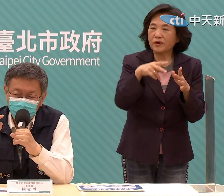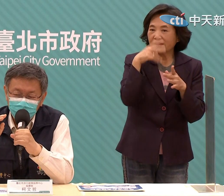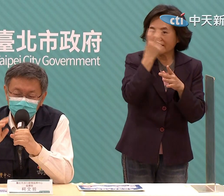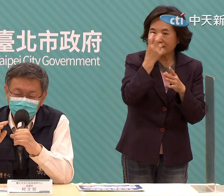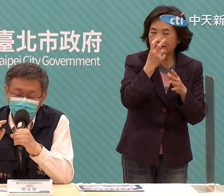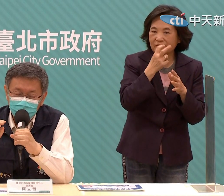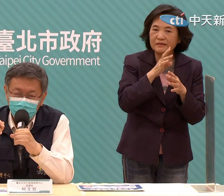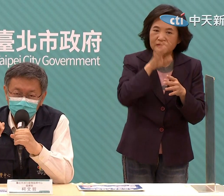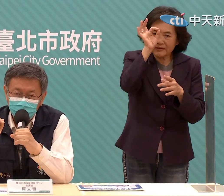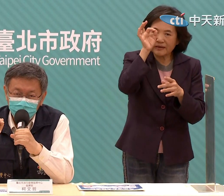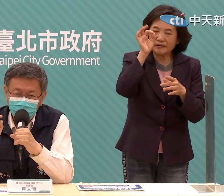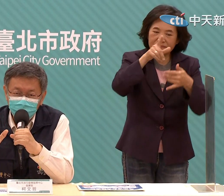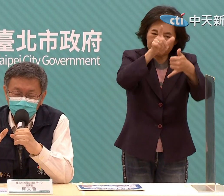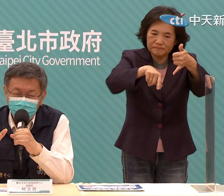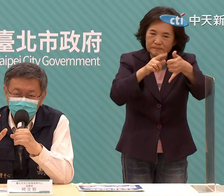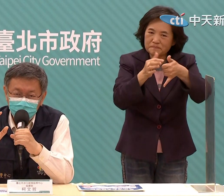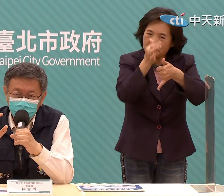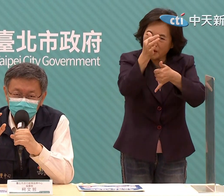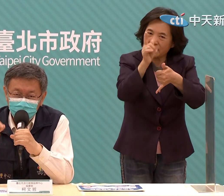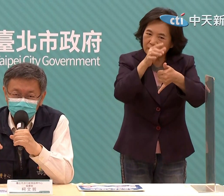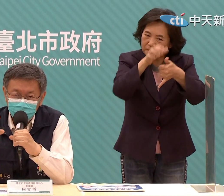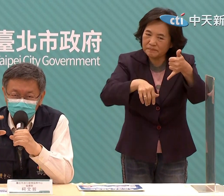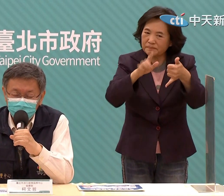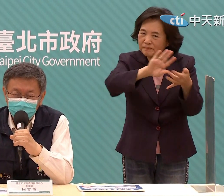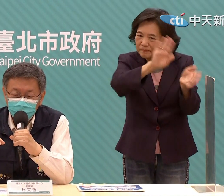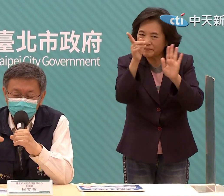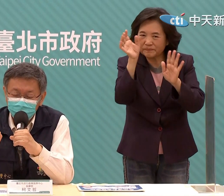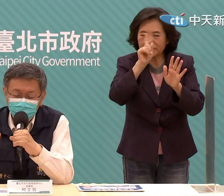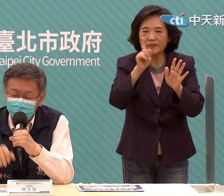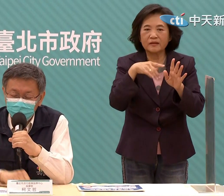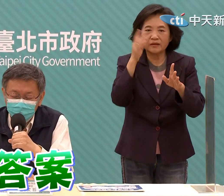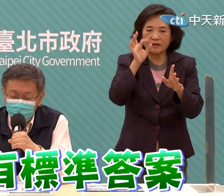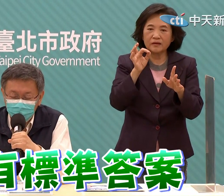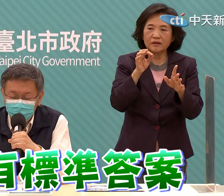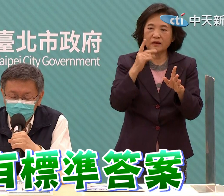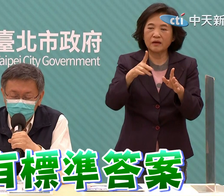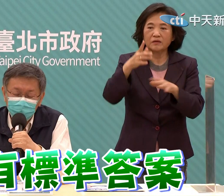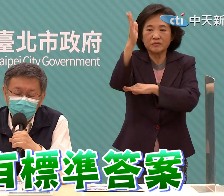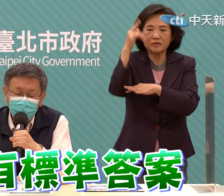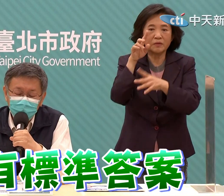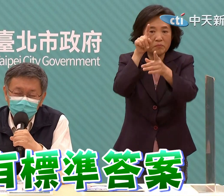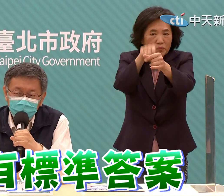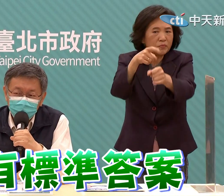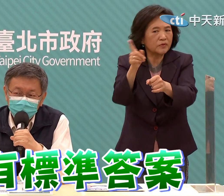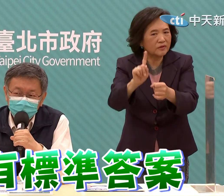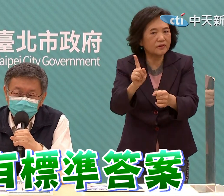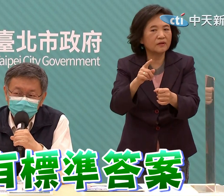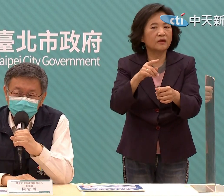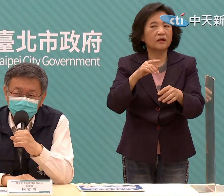按照你当时的状况还有你的目标啊来决定，所以这条没有标准答案。